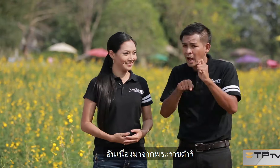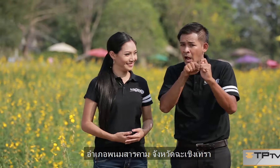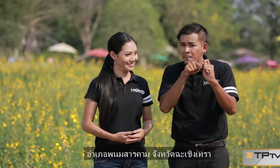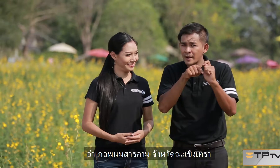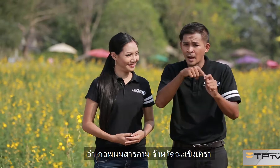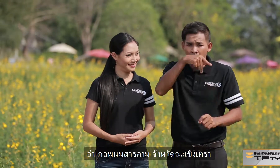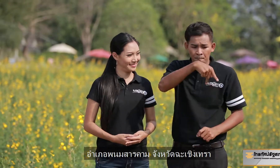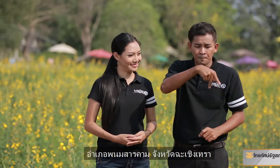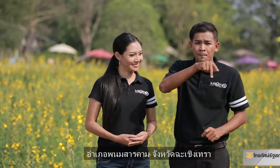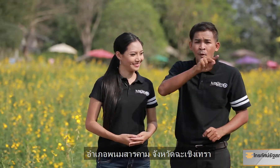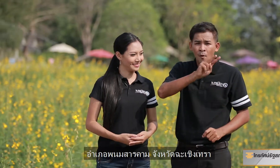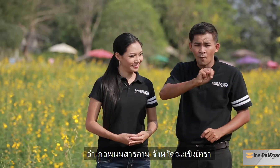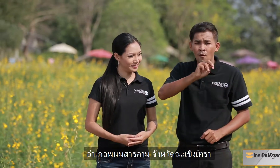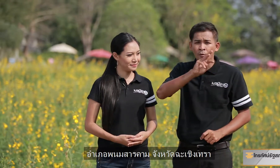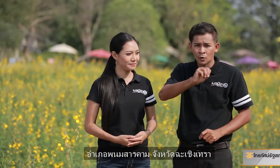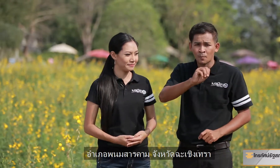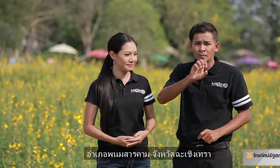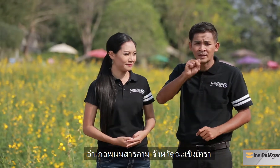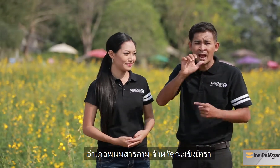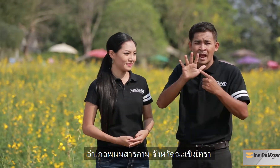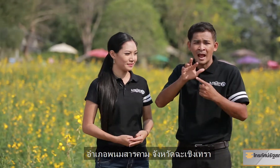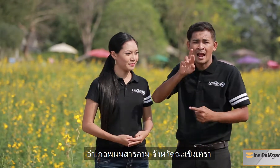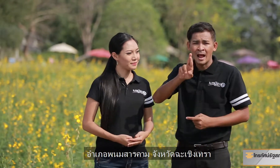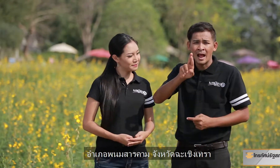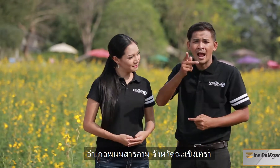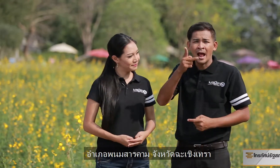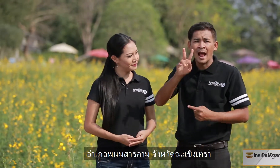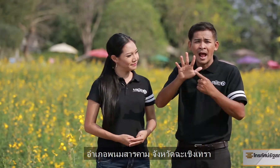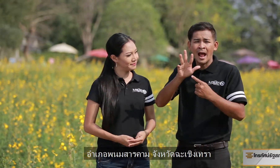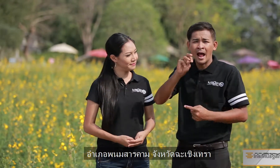ำเภอพนมสารคามจังหวัดฉะเชิงเทรา